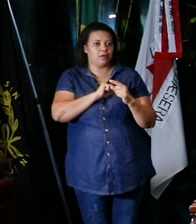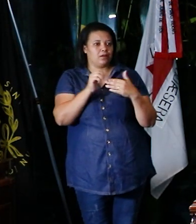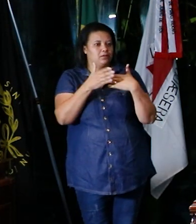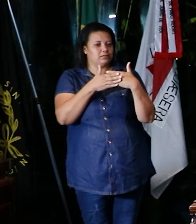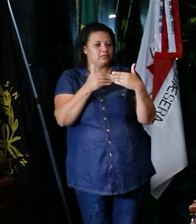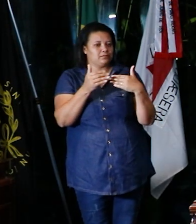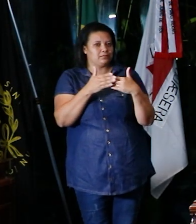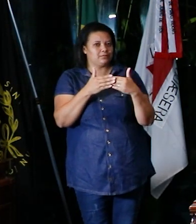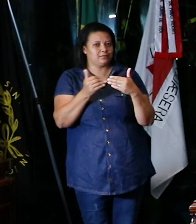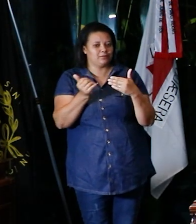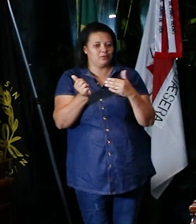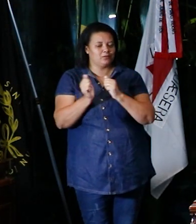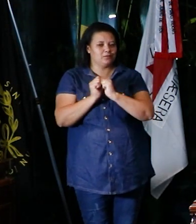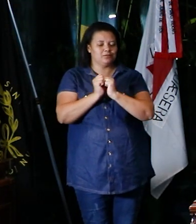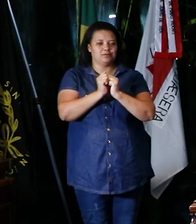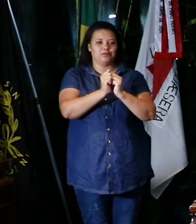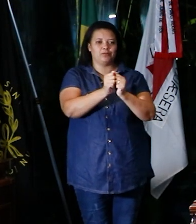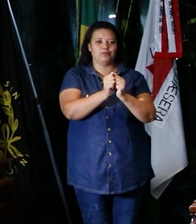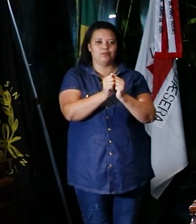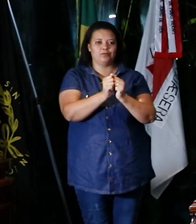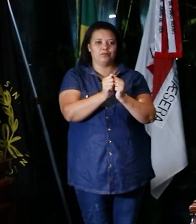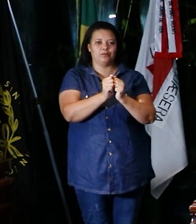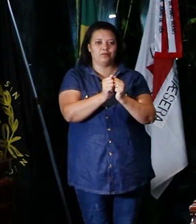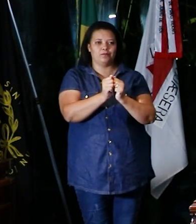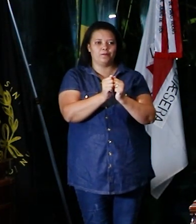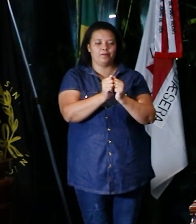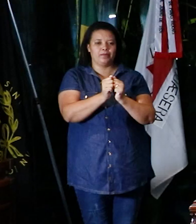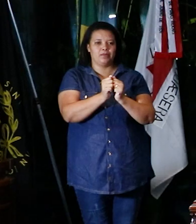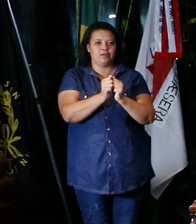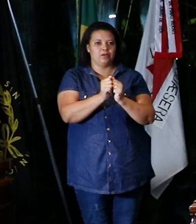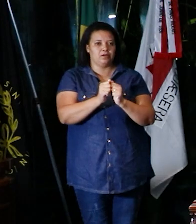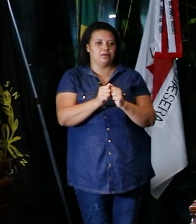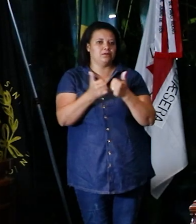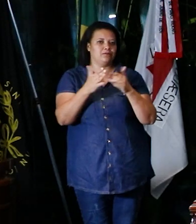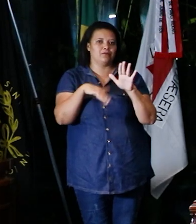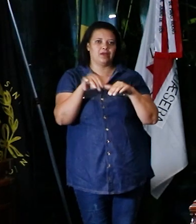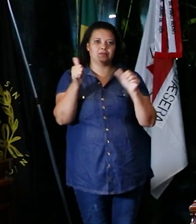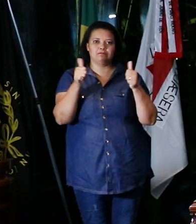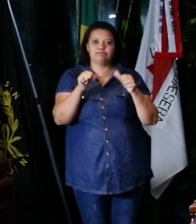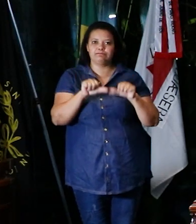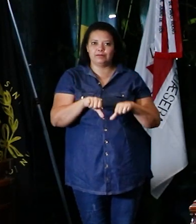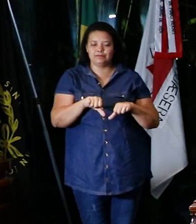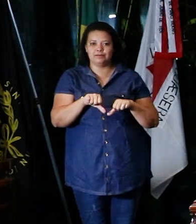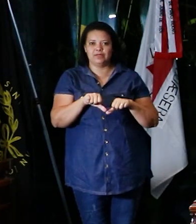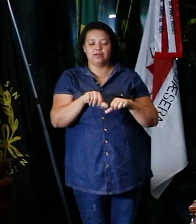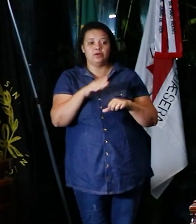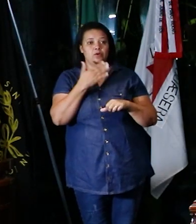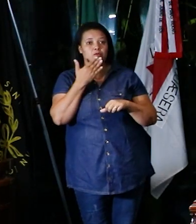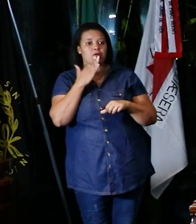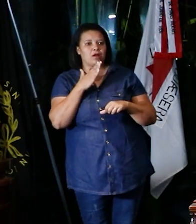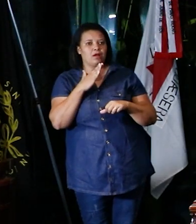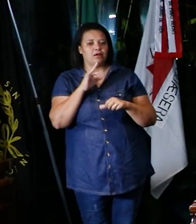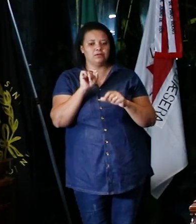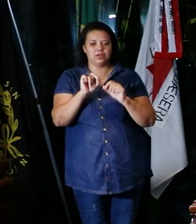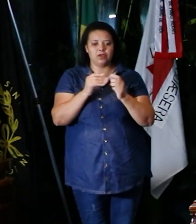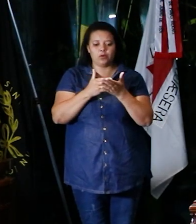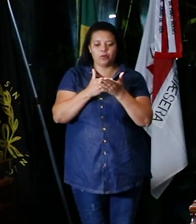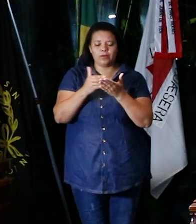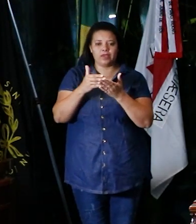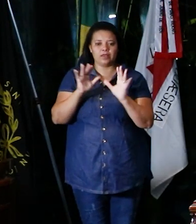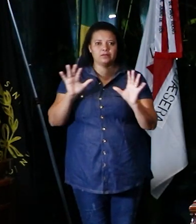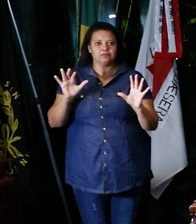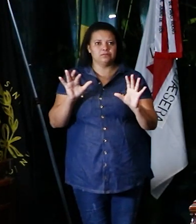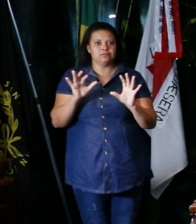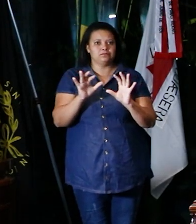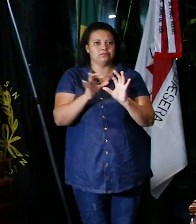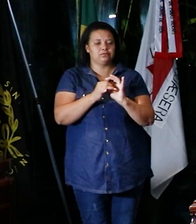Vem comigo. E entram juntos na meta. Quem levou quem? Onde um termina e a outra